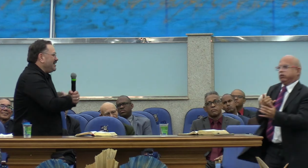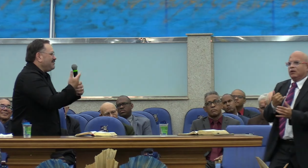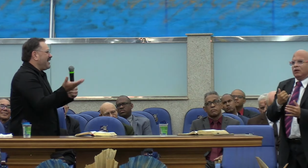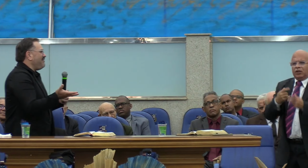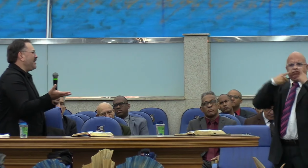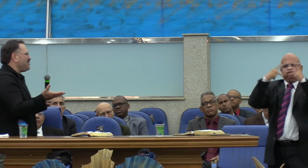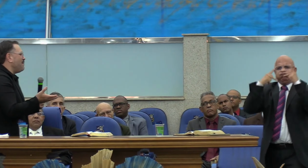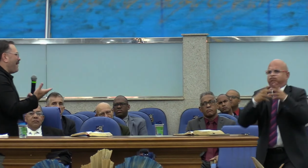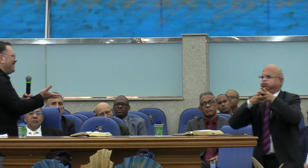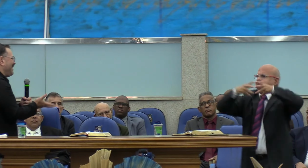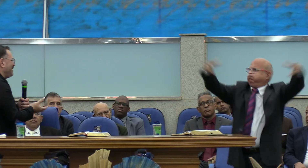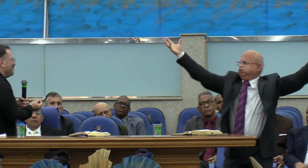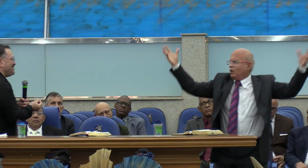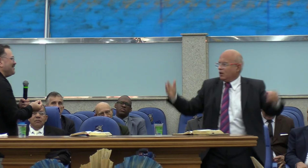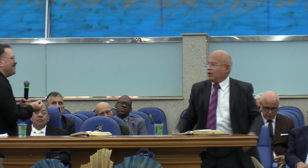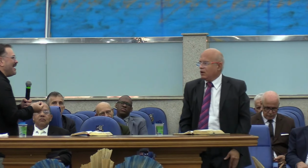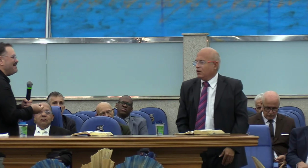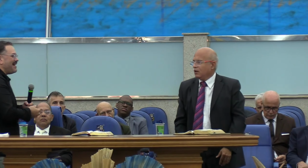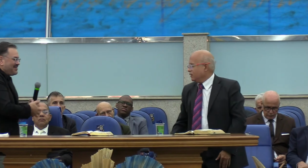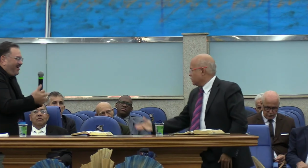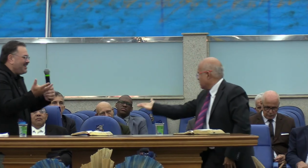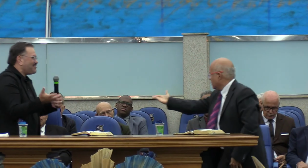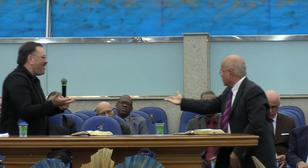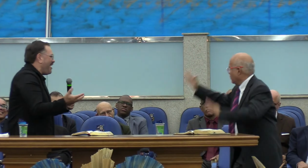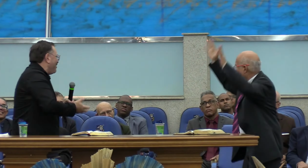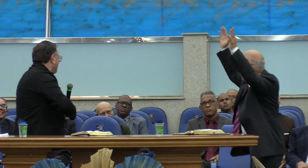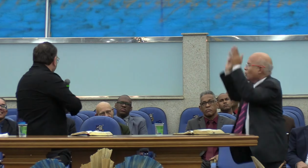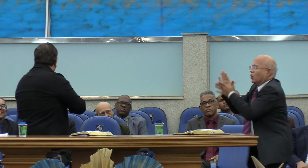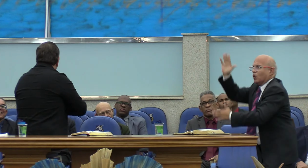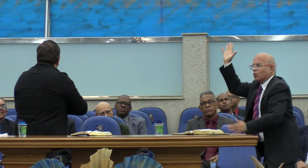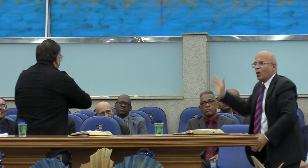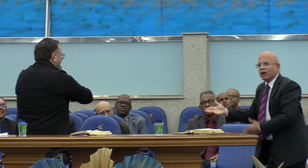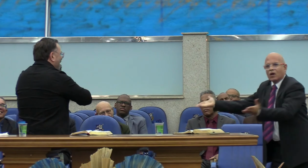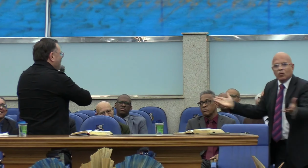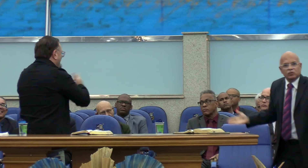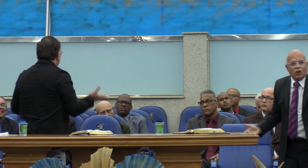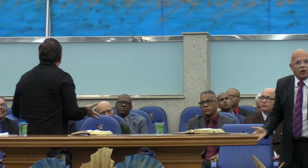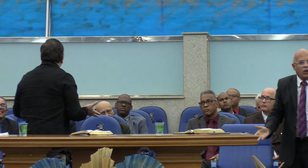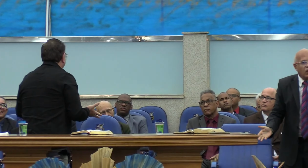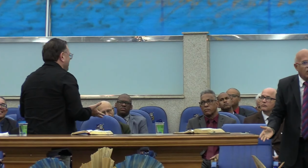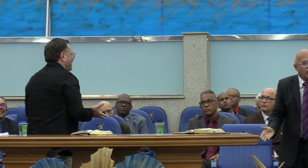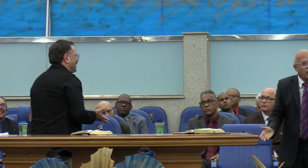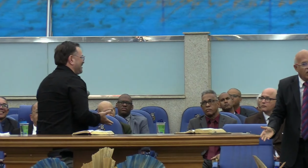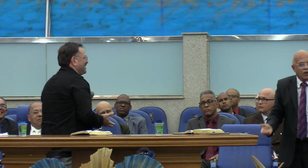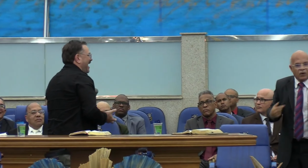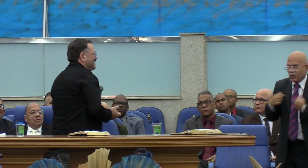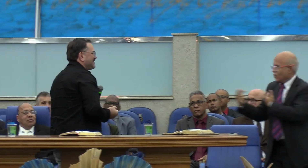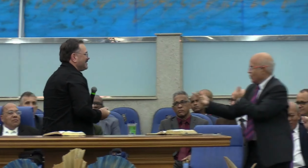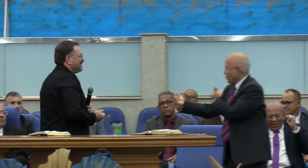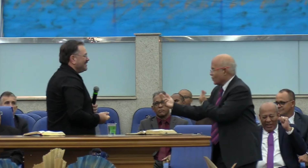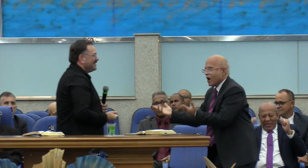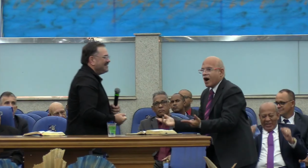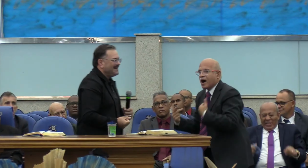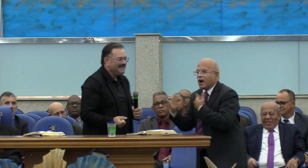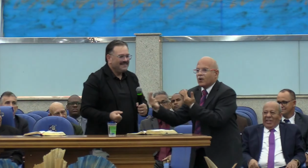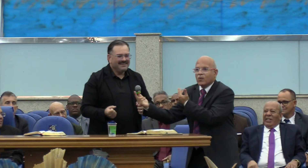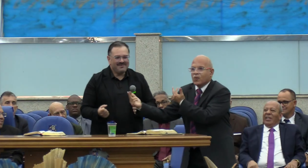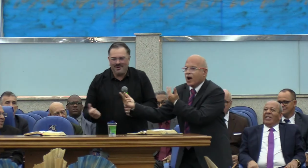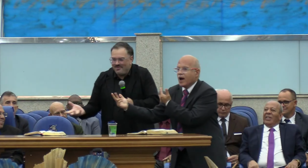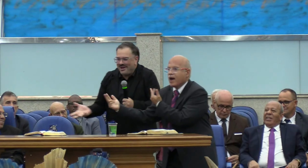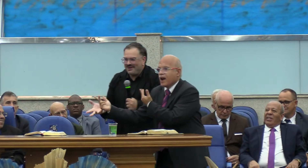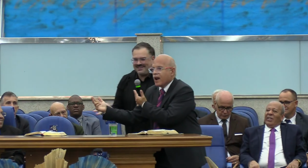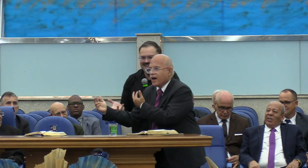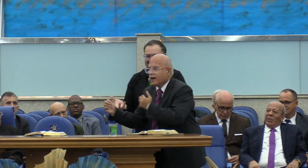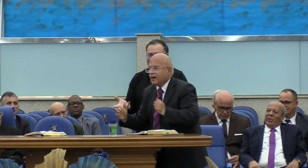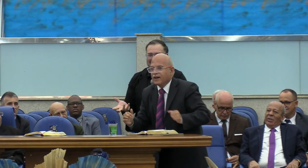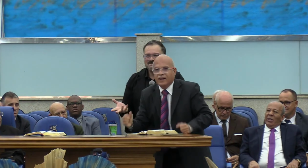ele não teve, acho que o pai dele não ensinou ele, mas olha só, é um pastor fluente em língua de sinais. Como